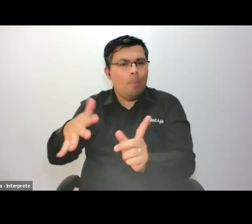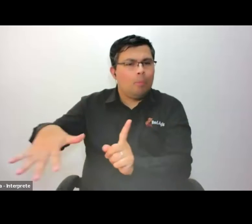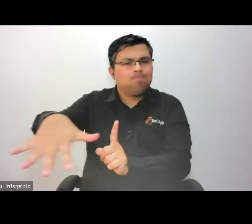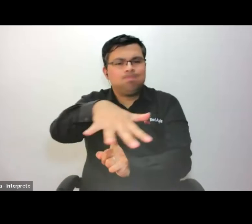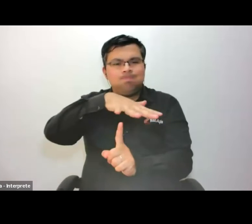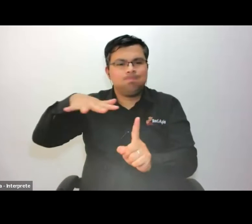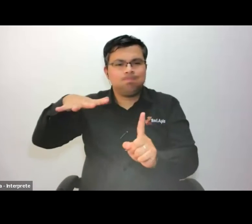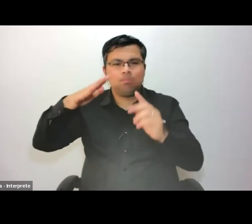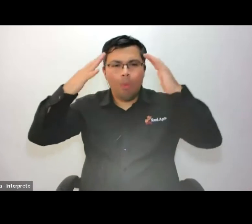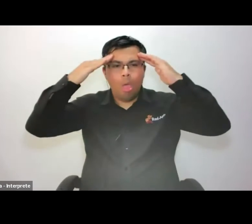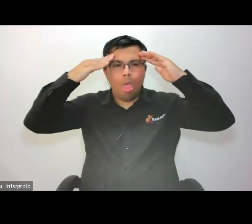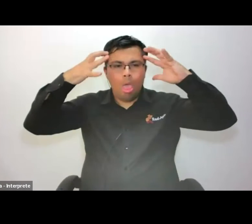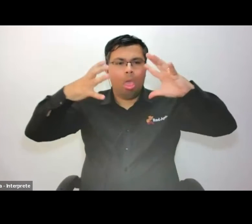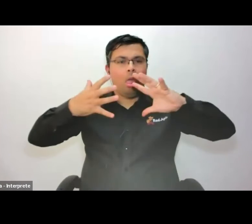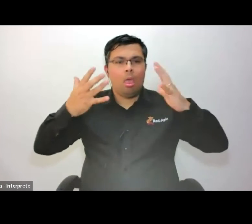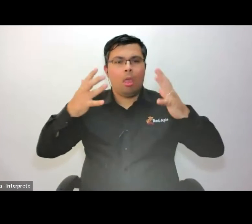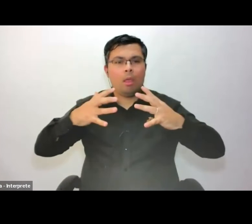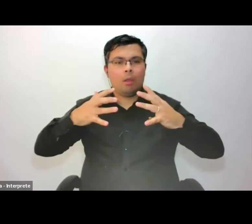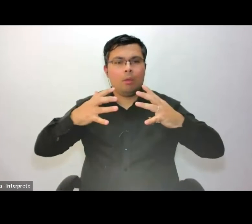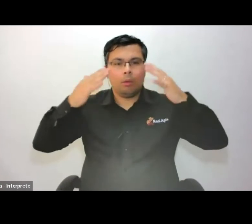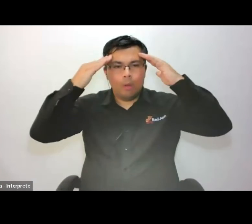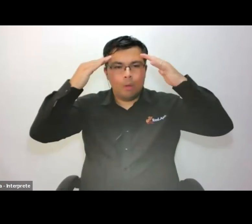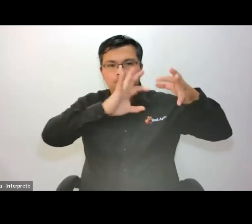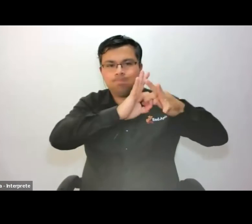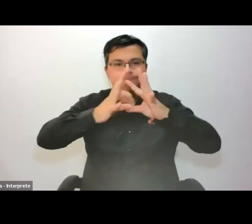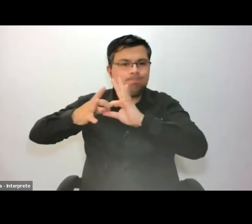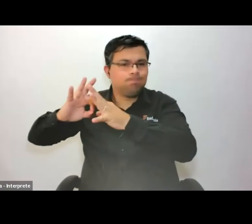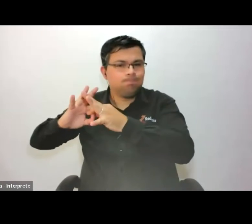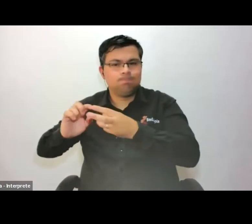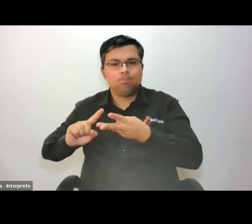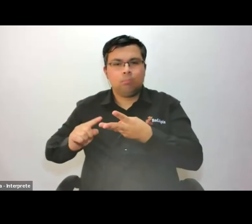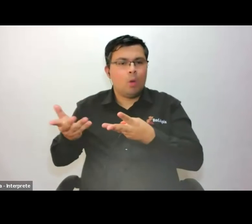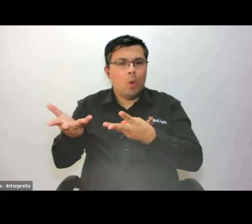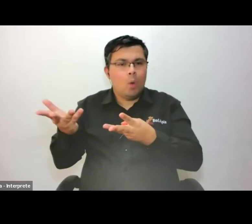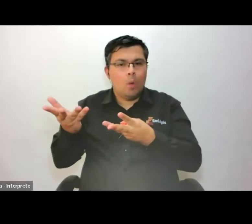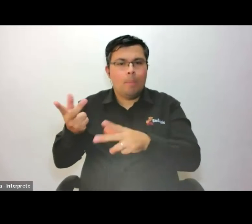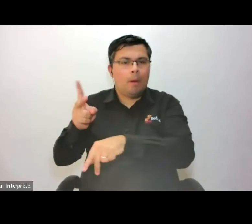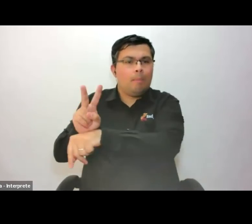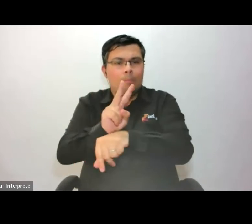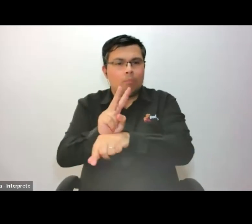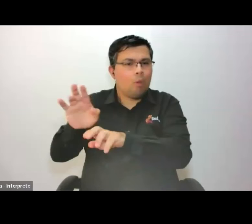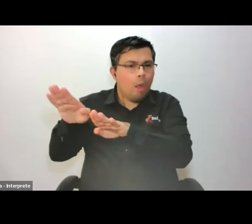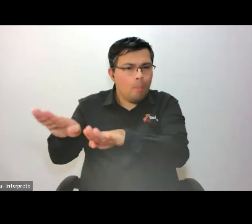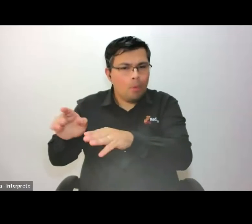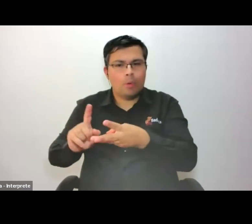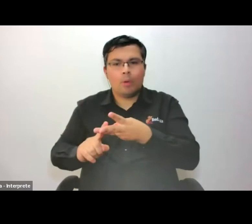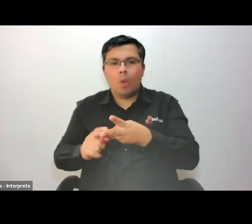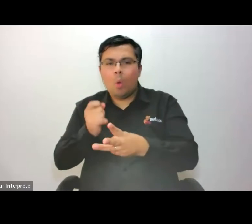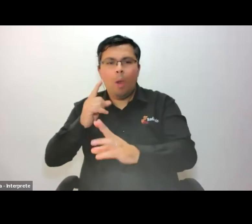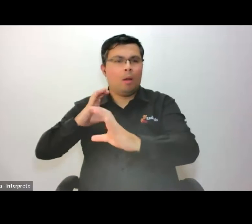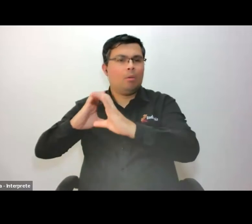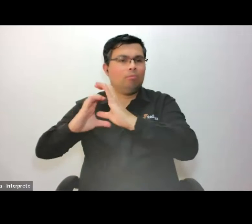ámbito curricular, qué niveles de atención tiene, cuáles son sus canales efectivos de comunicación, qué lo estresa, qué